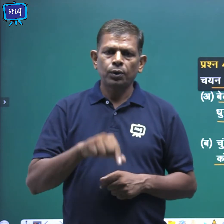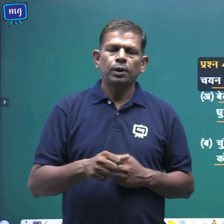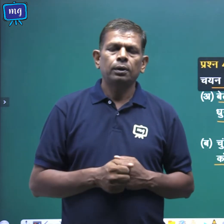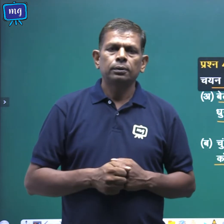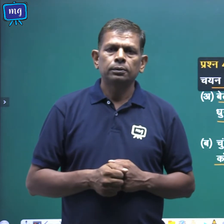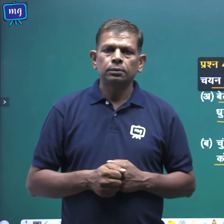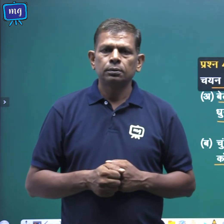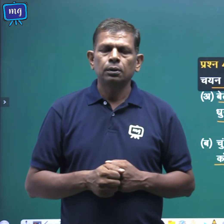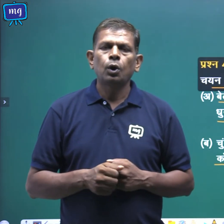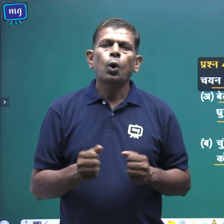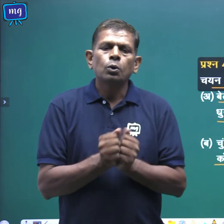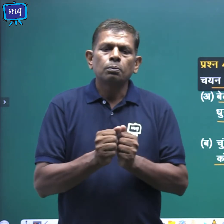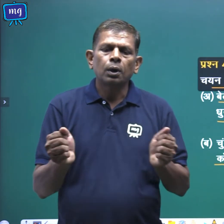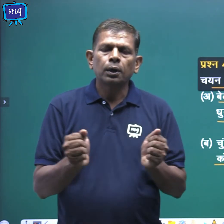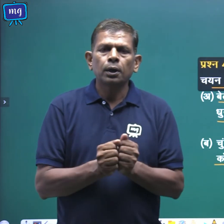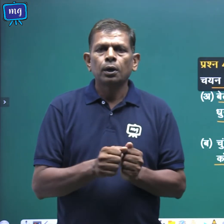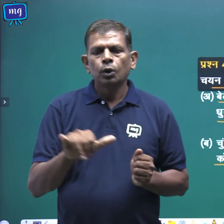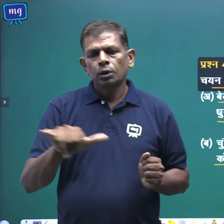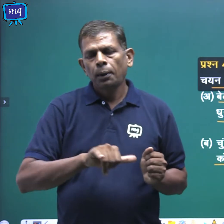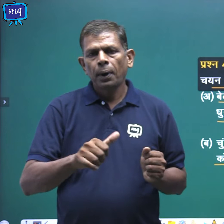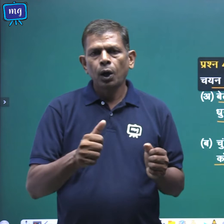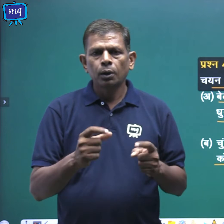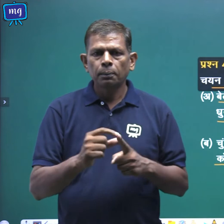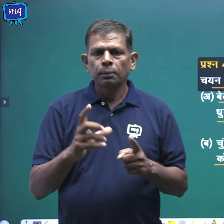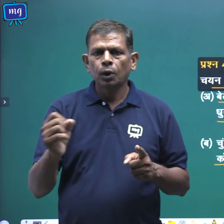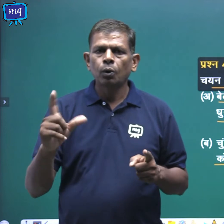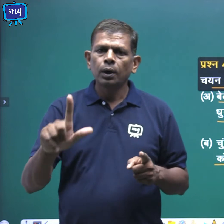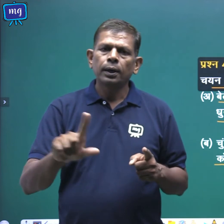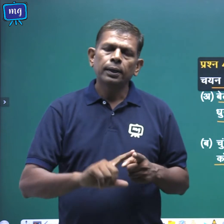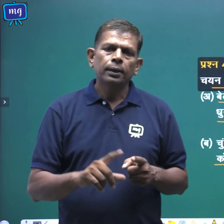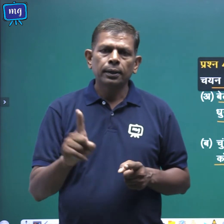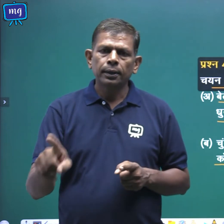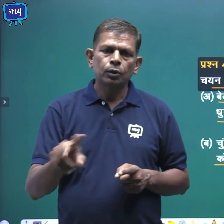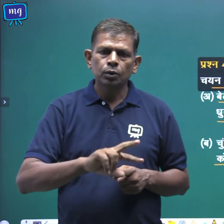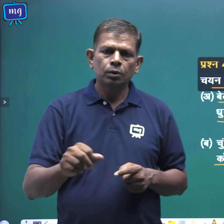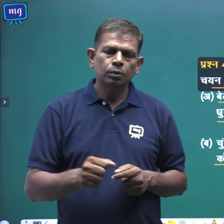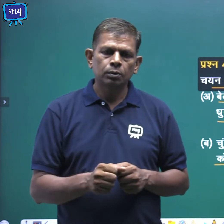क्योंकि चुंबक के समान ध्रुव एक दूसरे को